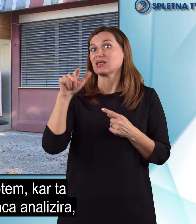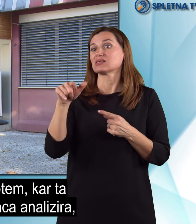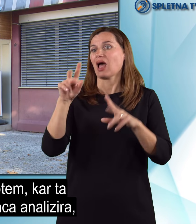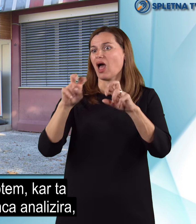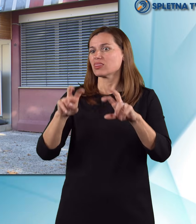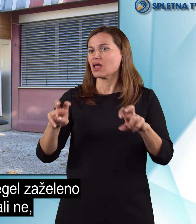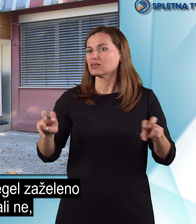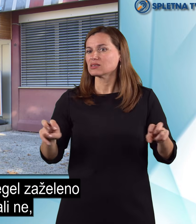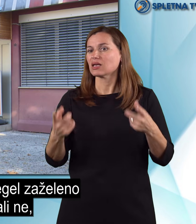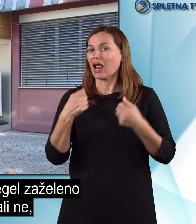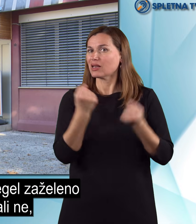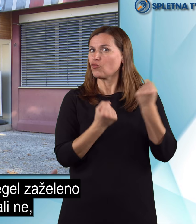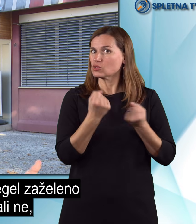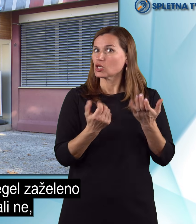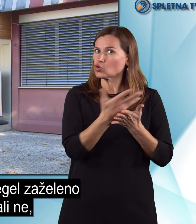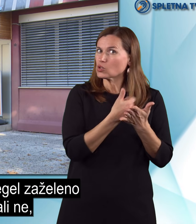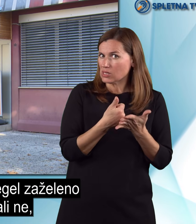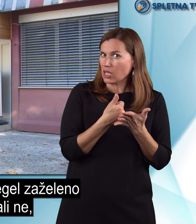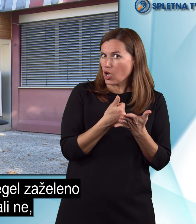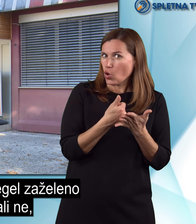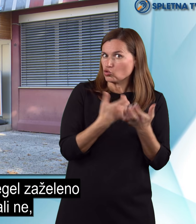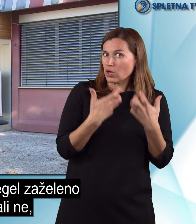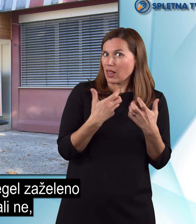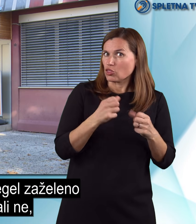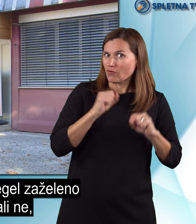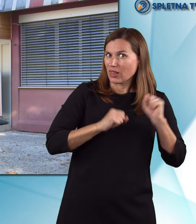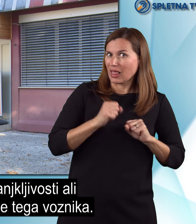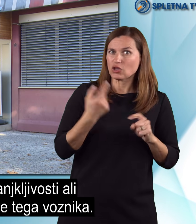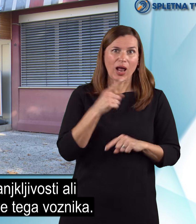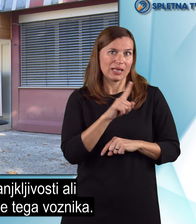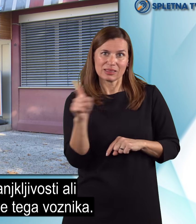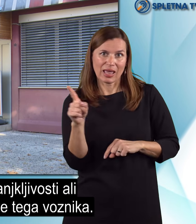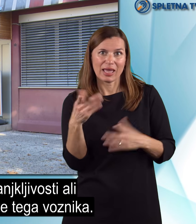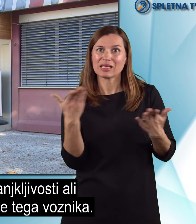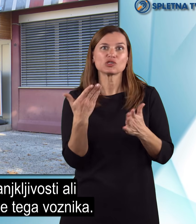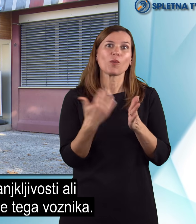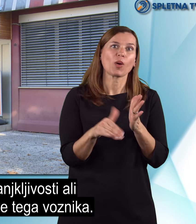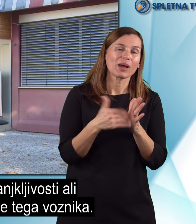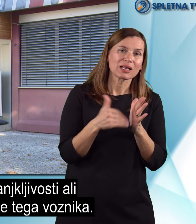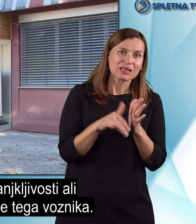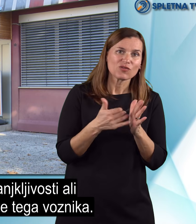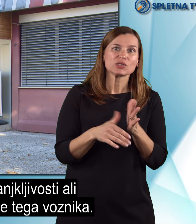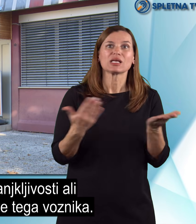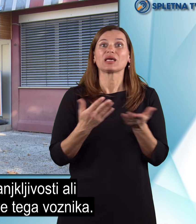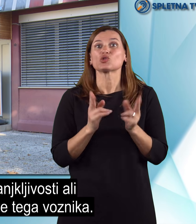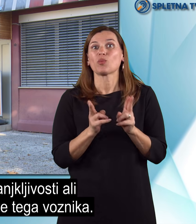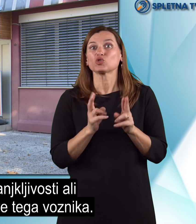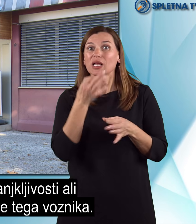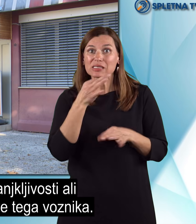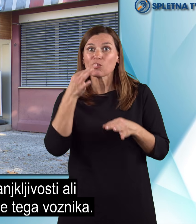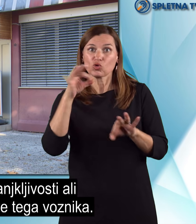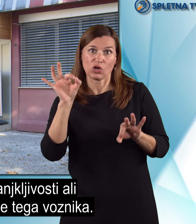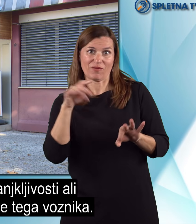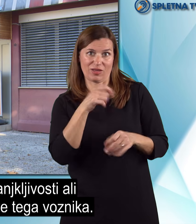potem analizira, ali je voznik dosegel zaželeno vedenje ali ne in kje so tiste pomanjkljivosti ali pa kje so